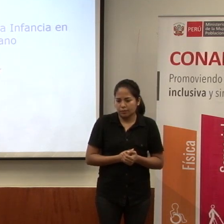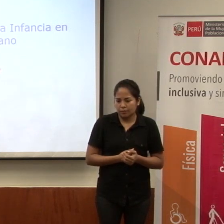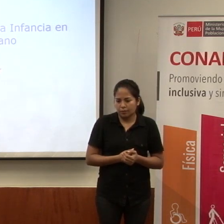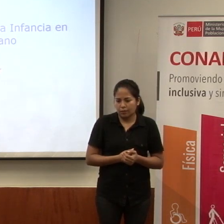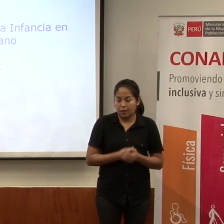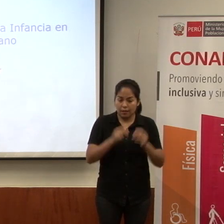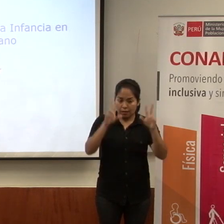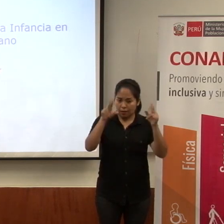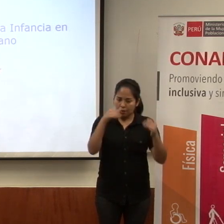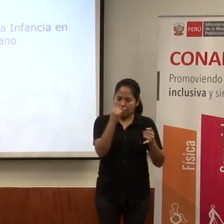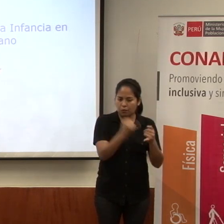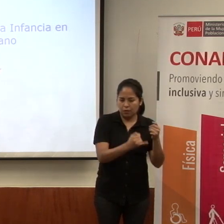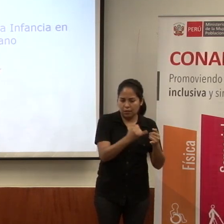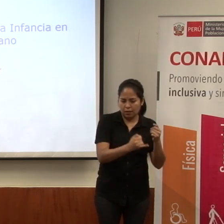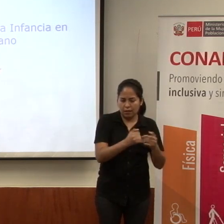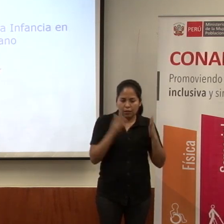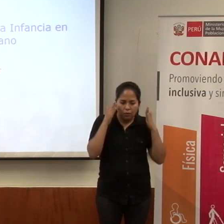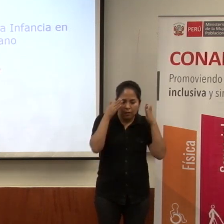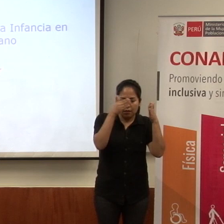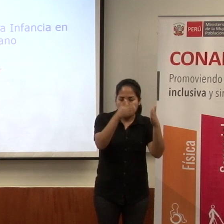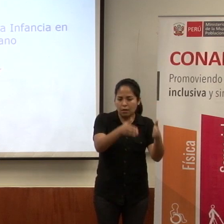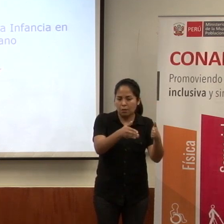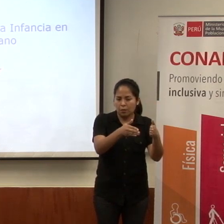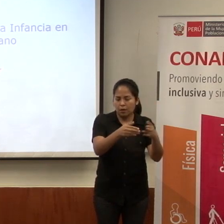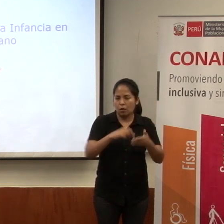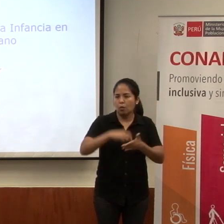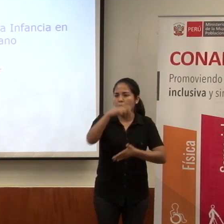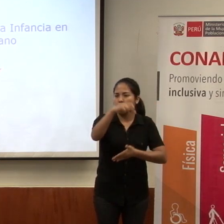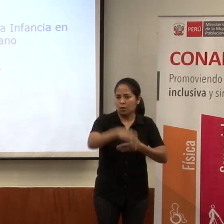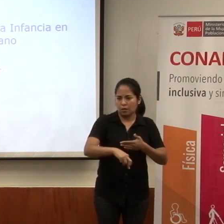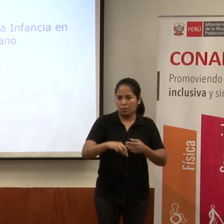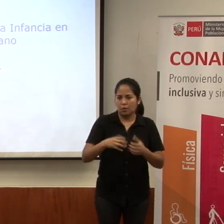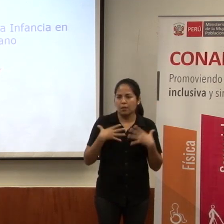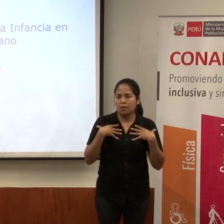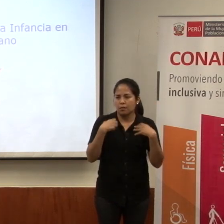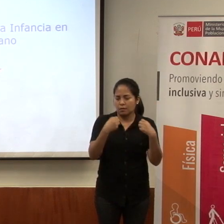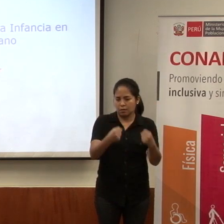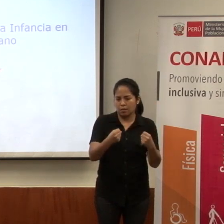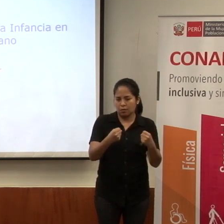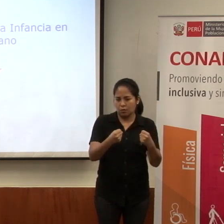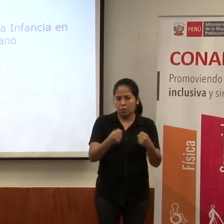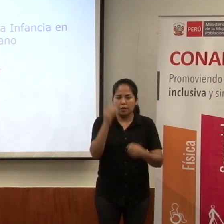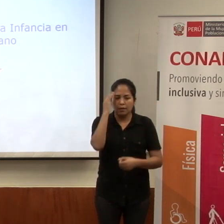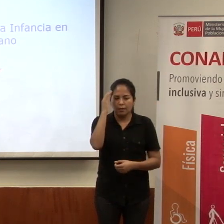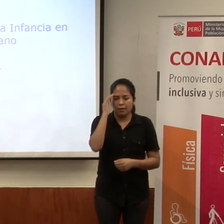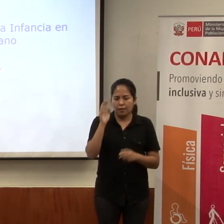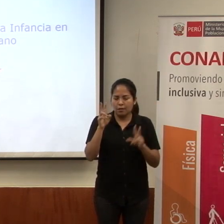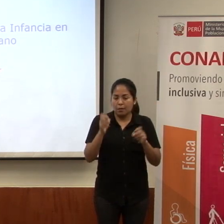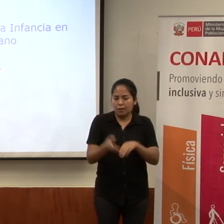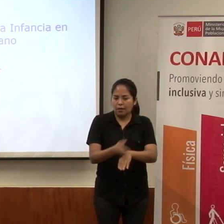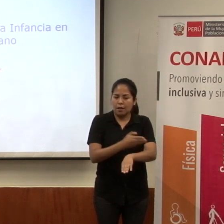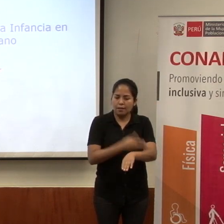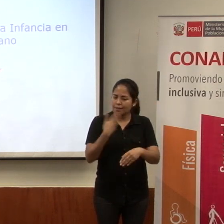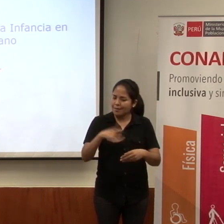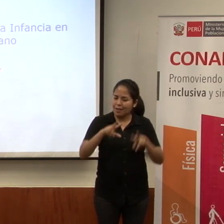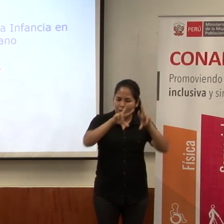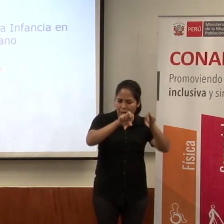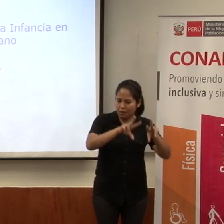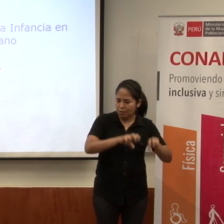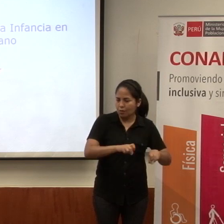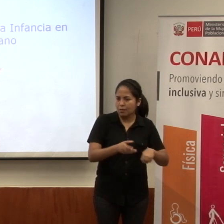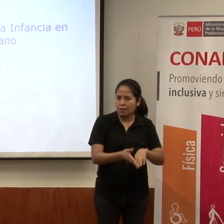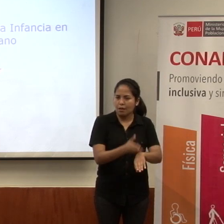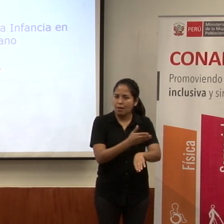la importancia de los programas de salud para la prevención y el diagnóstico, y que ya se vienen haciendo en el país, algunos de los